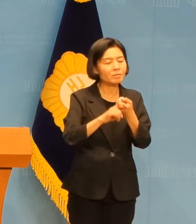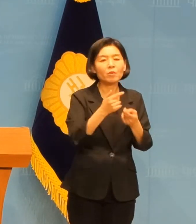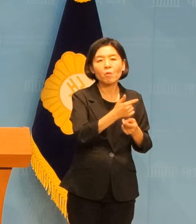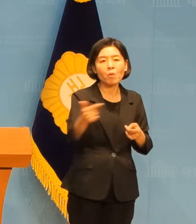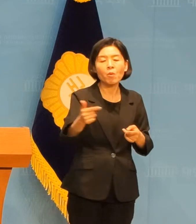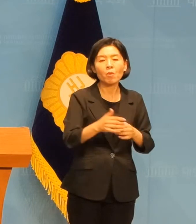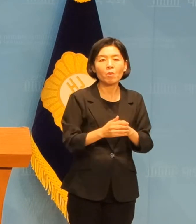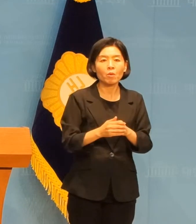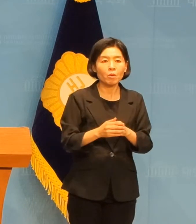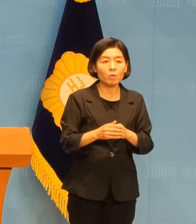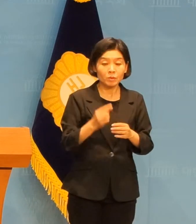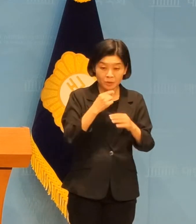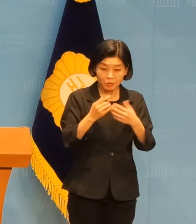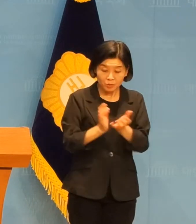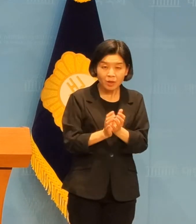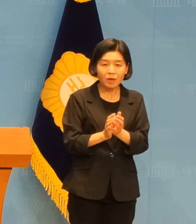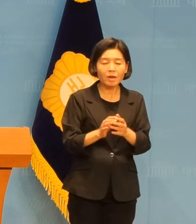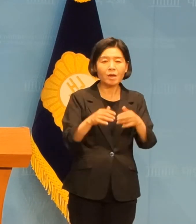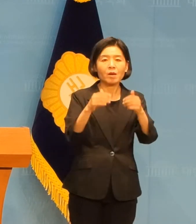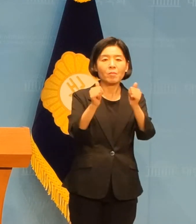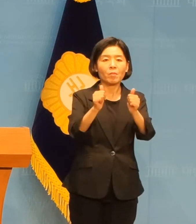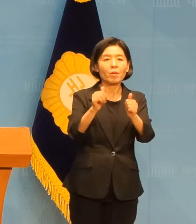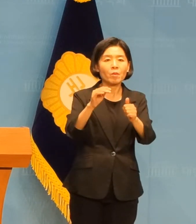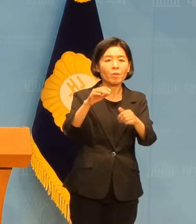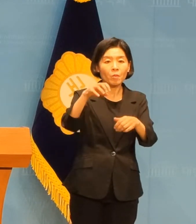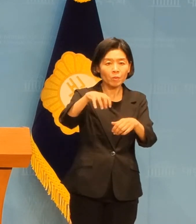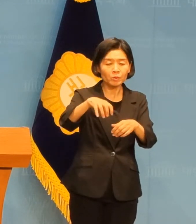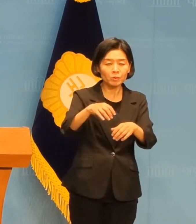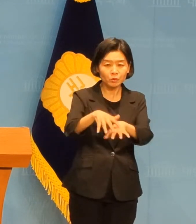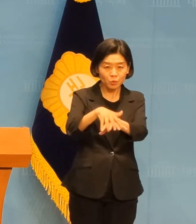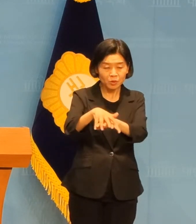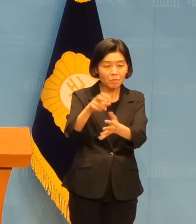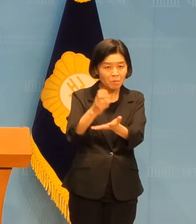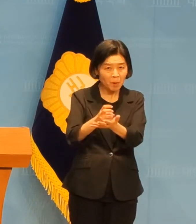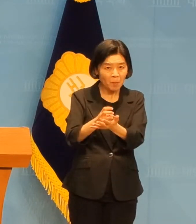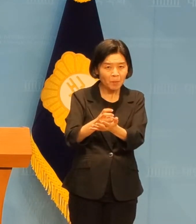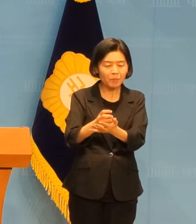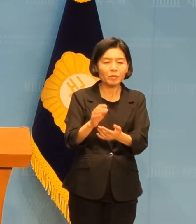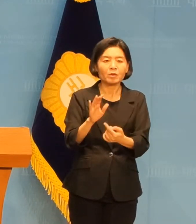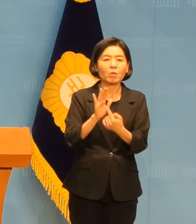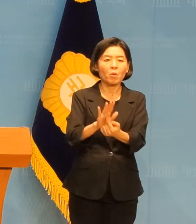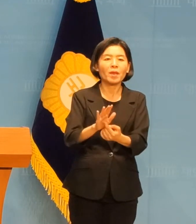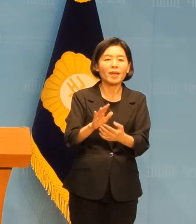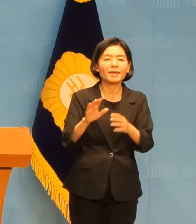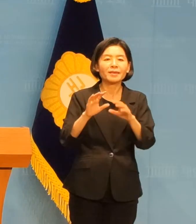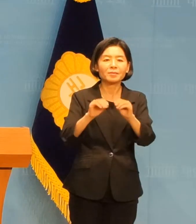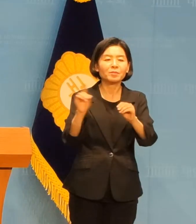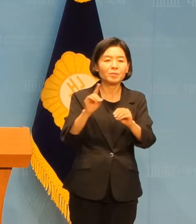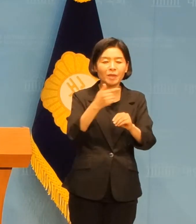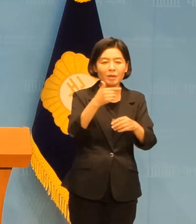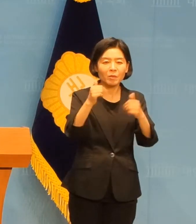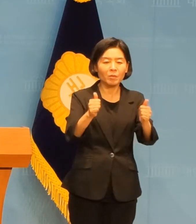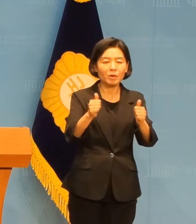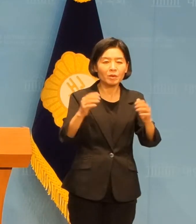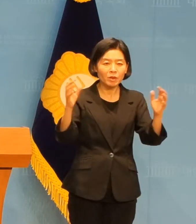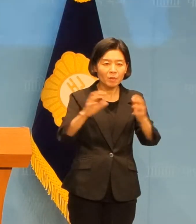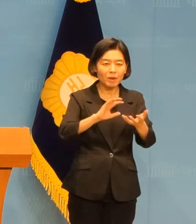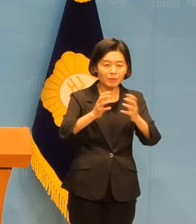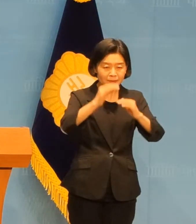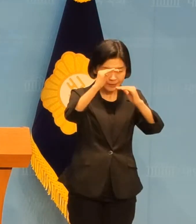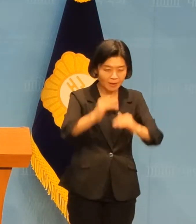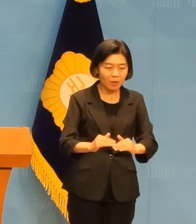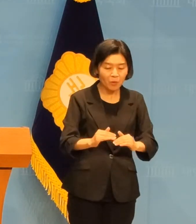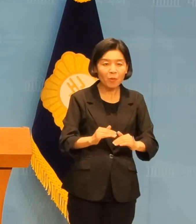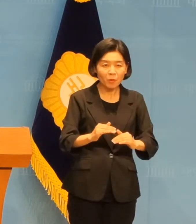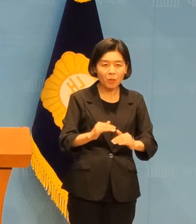그런데도 민주당은 법원 조직법상 공개가 금지된 대법원 전원 합의체 세부 논의 내용